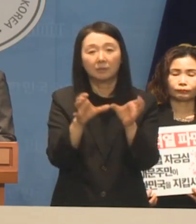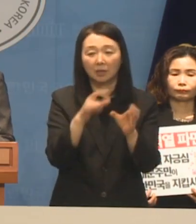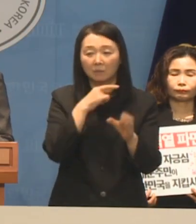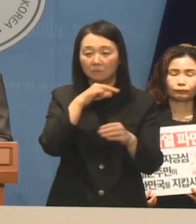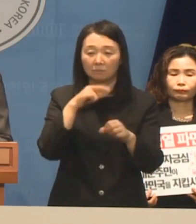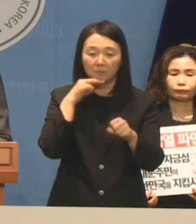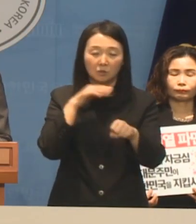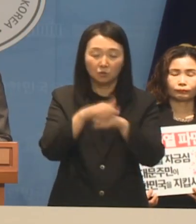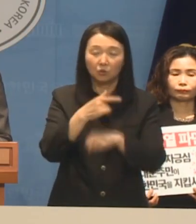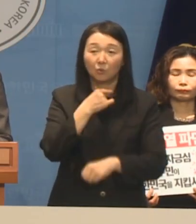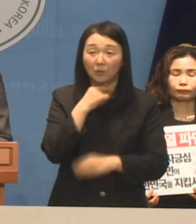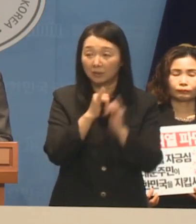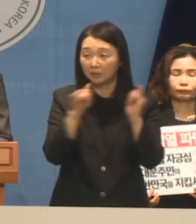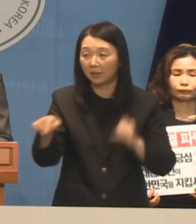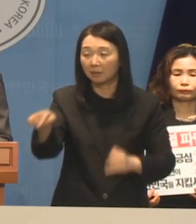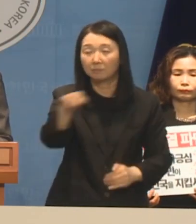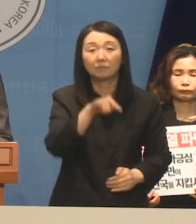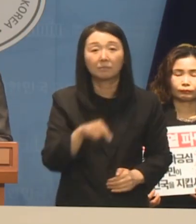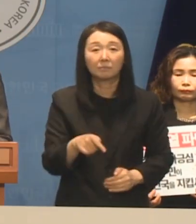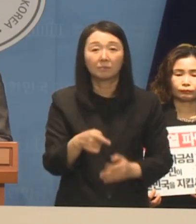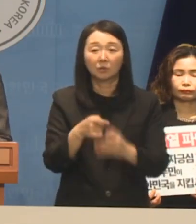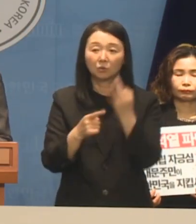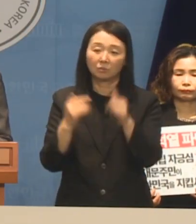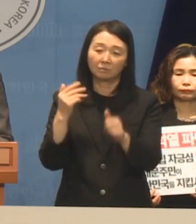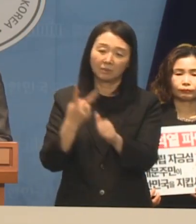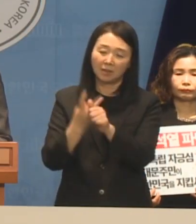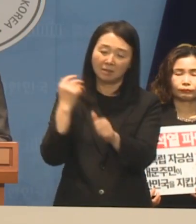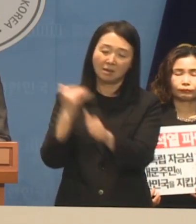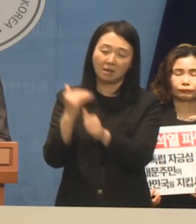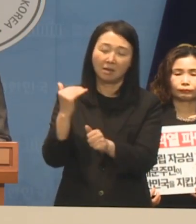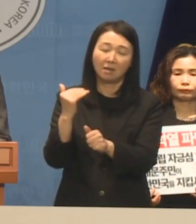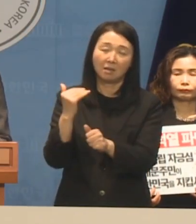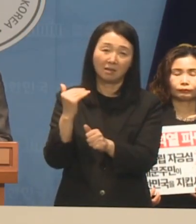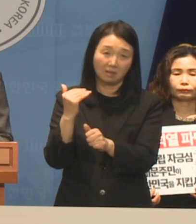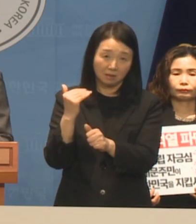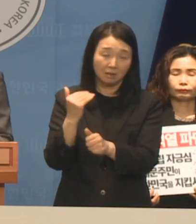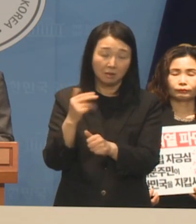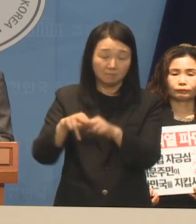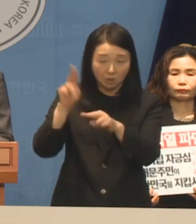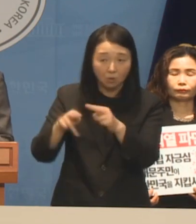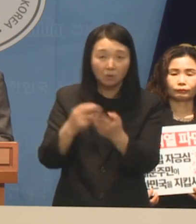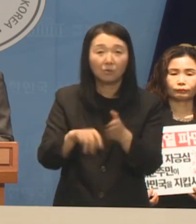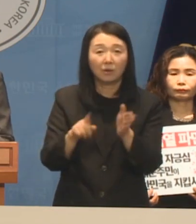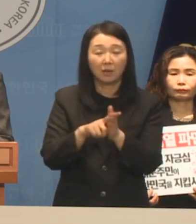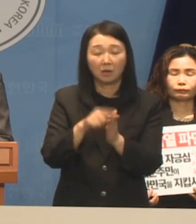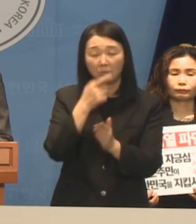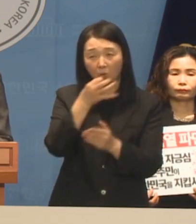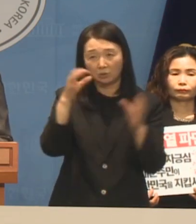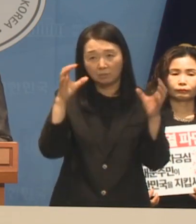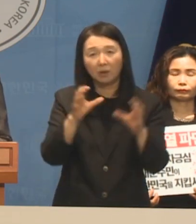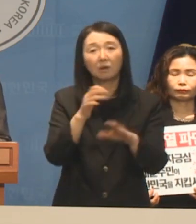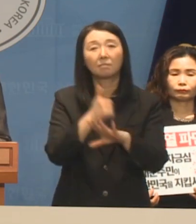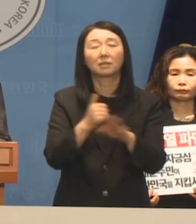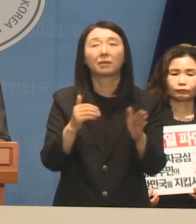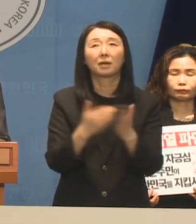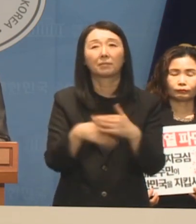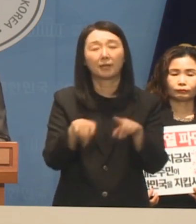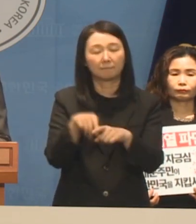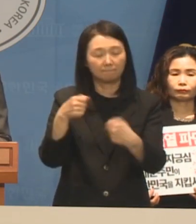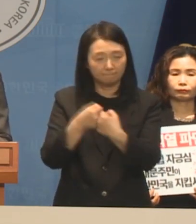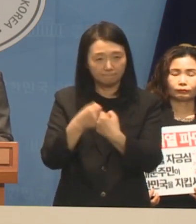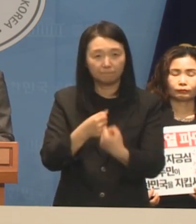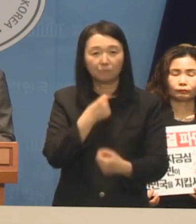모든 시민들은 윤석열 탄핵과 파면을 위해 하나된 목소리로 끝까지 함께 싸워